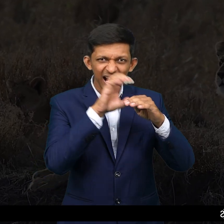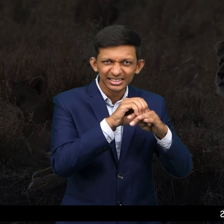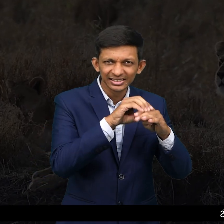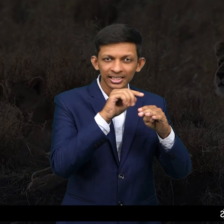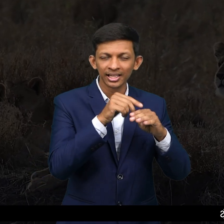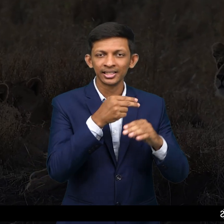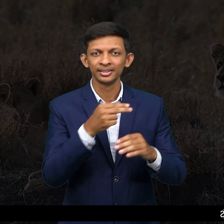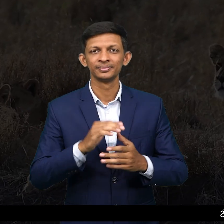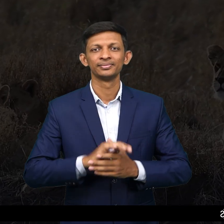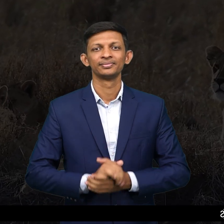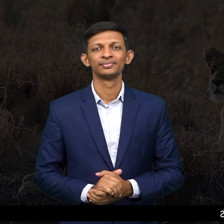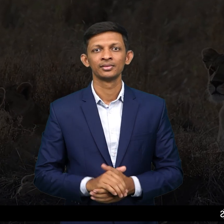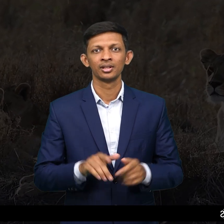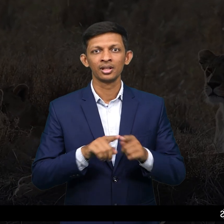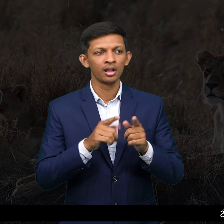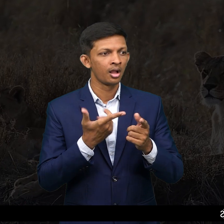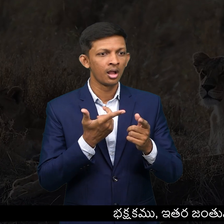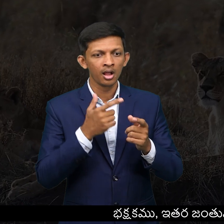భక్షితము,